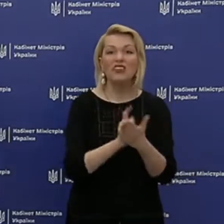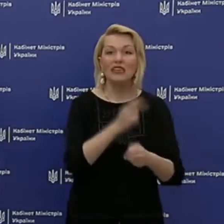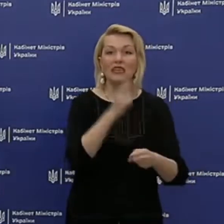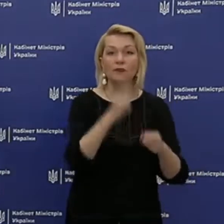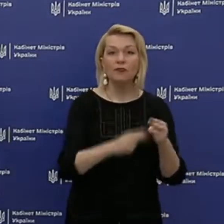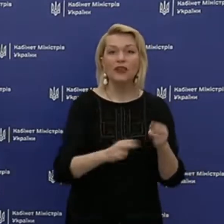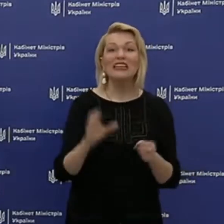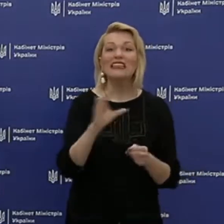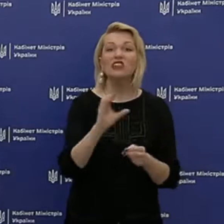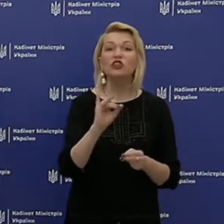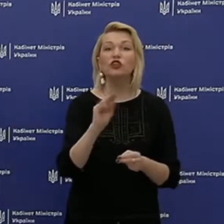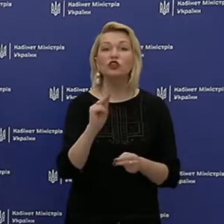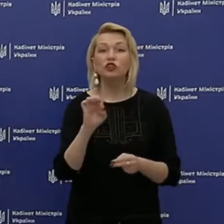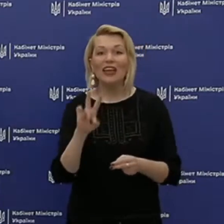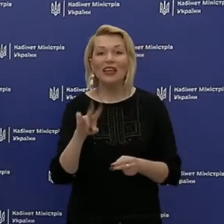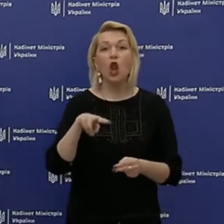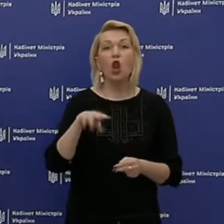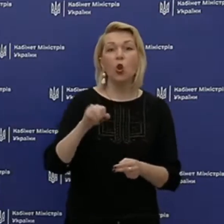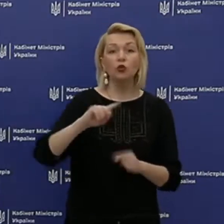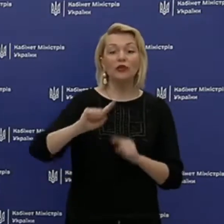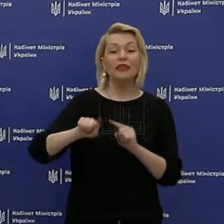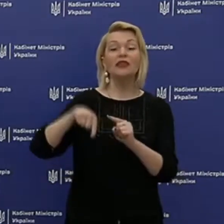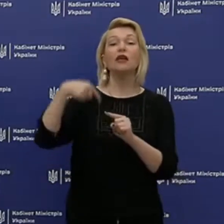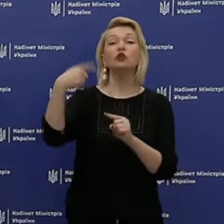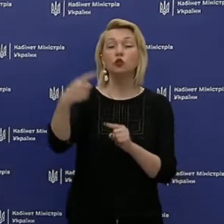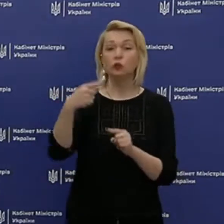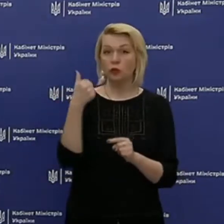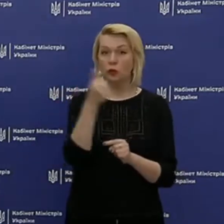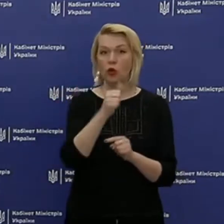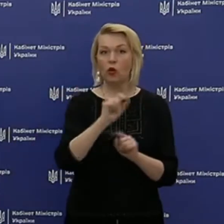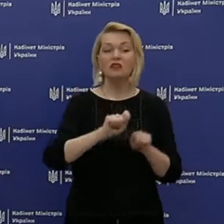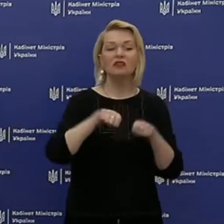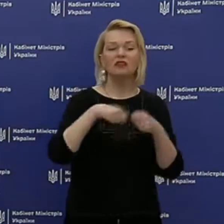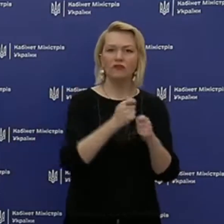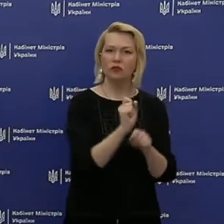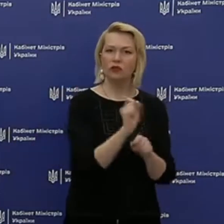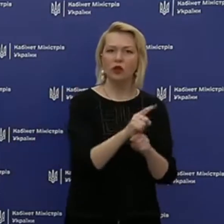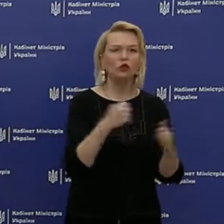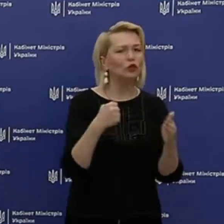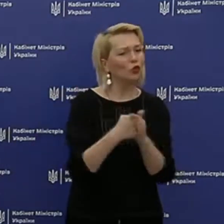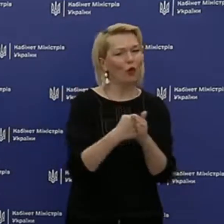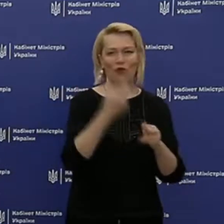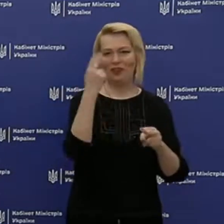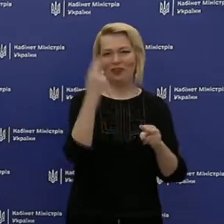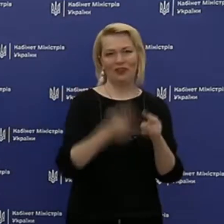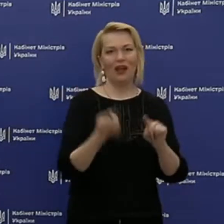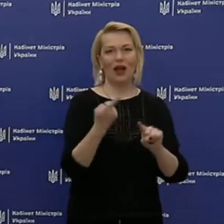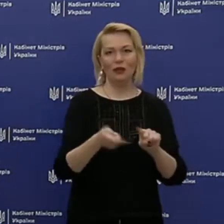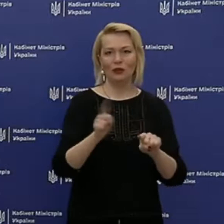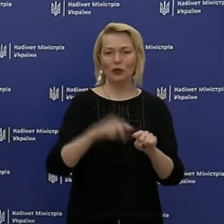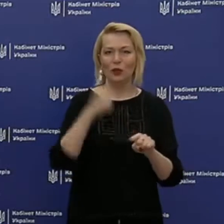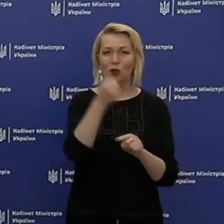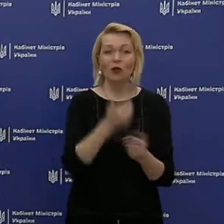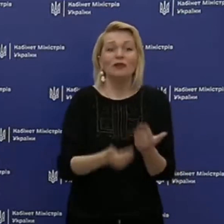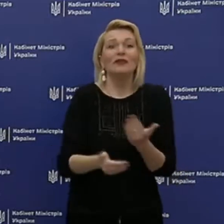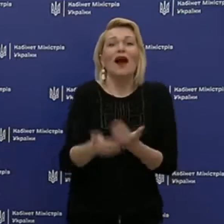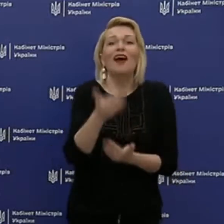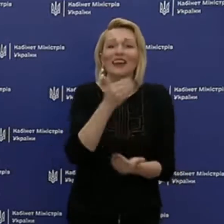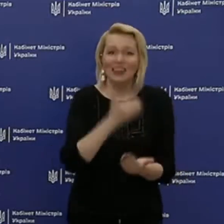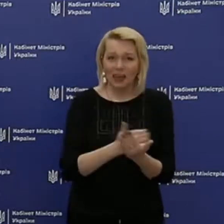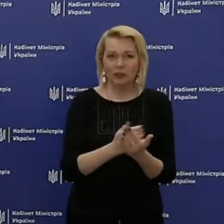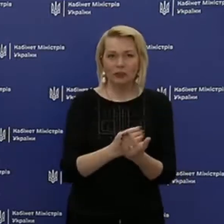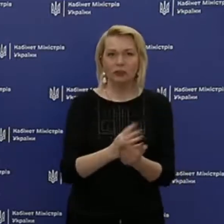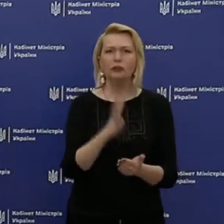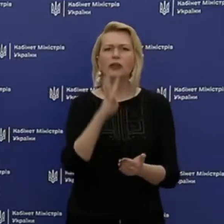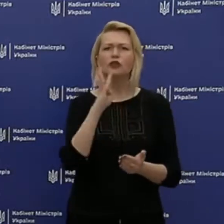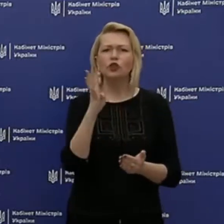в січні-лютому наступного року. Але ставлю завдання, щоб ми закінчили до кінця цього року і нарешті за